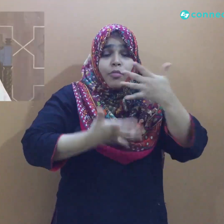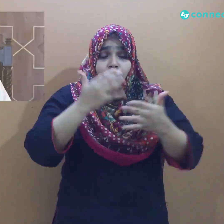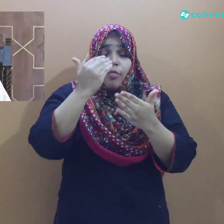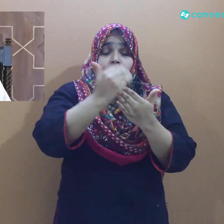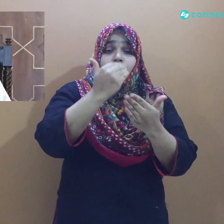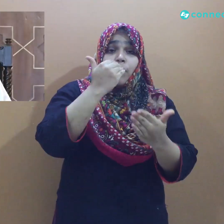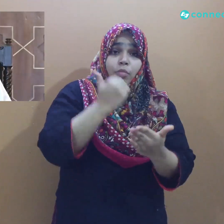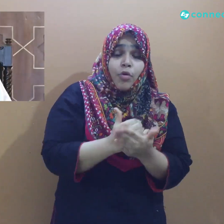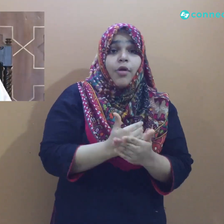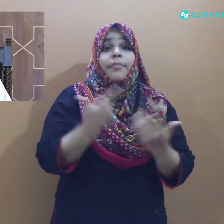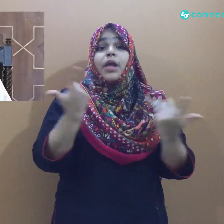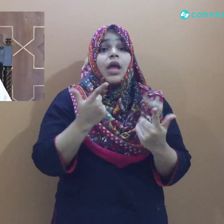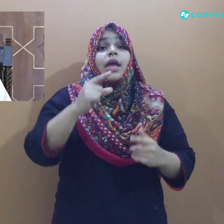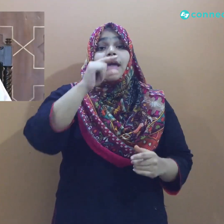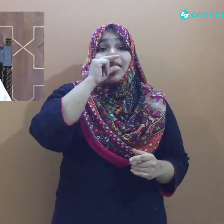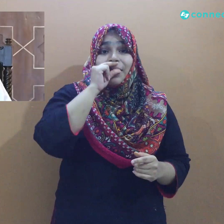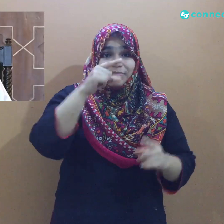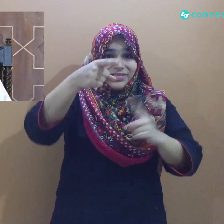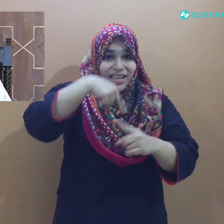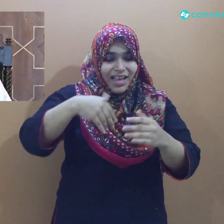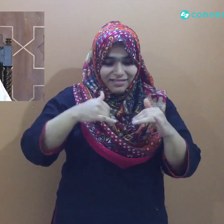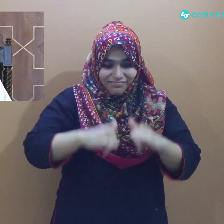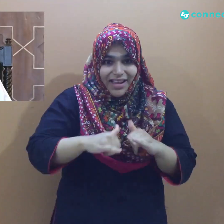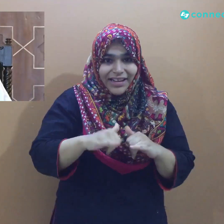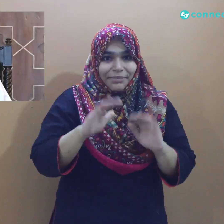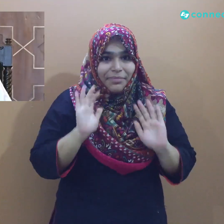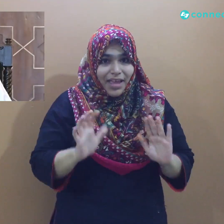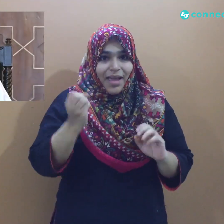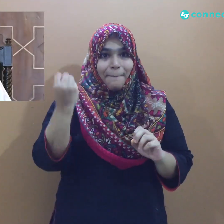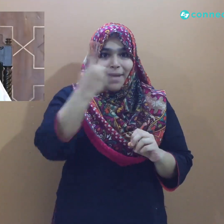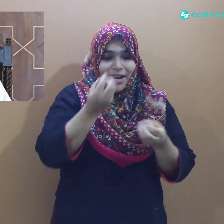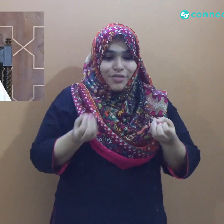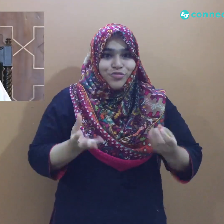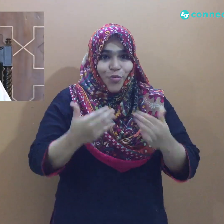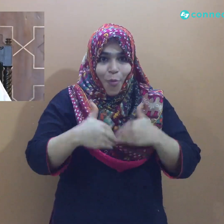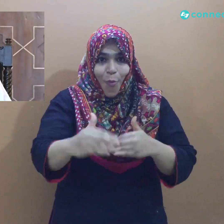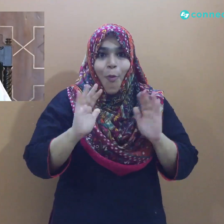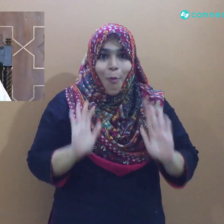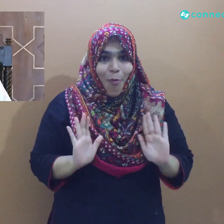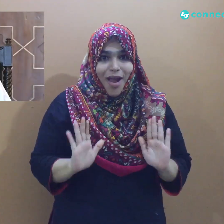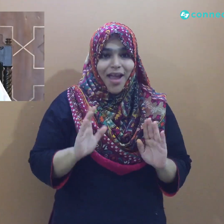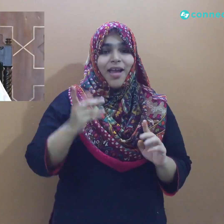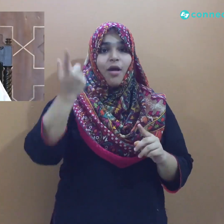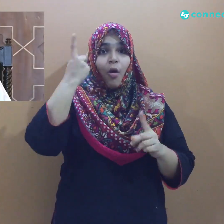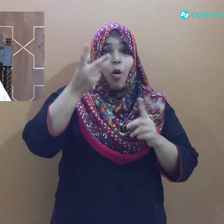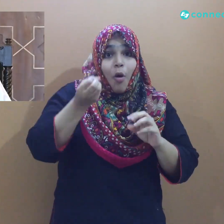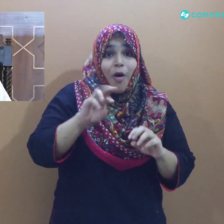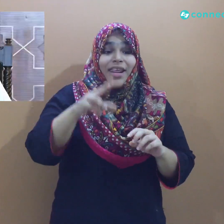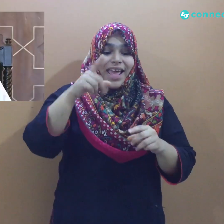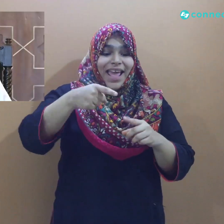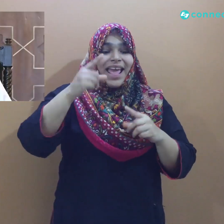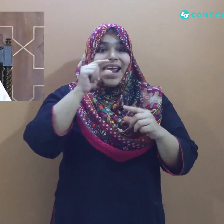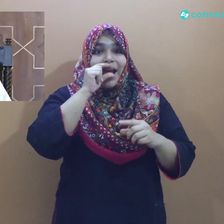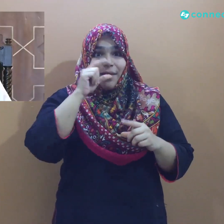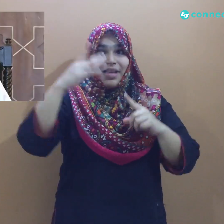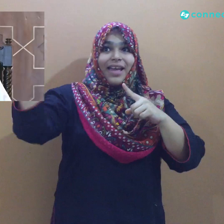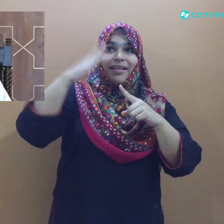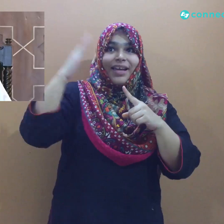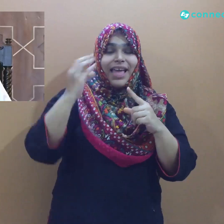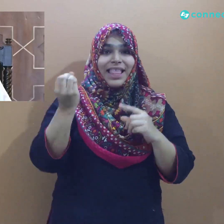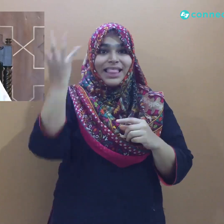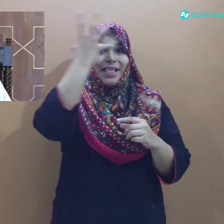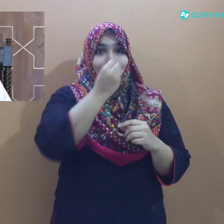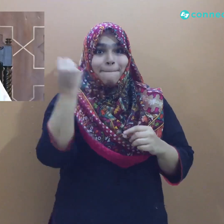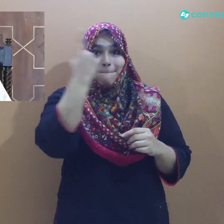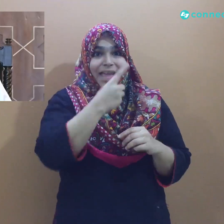واقع رائے ہوا کیونکہ رمضان کا مہینہ شروع ہونے والا ہے اور رمضان عبادتوں کا